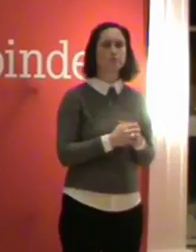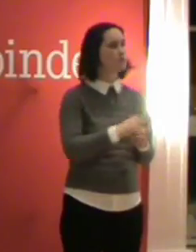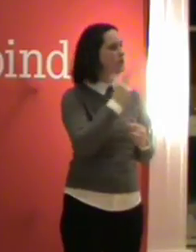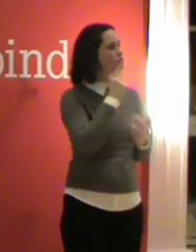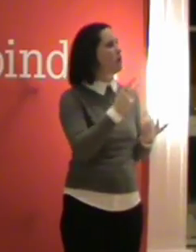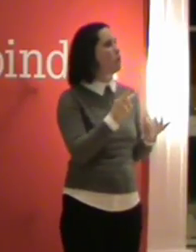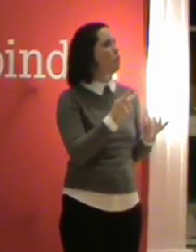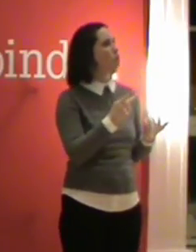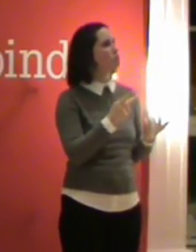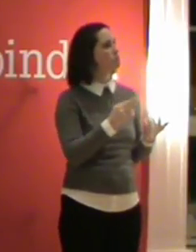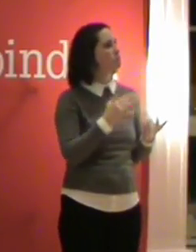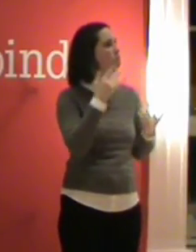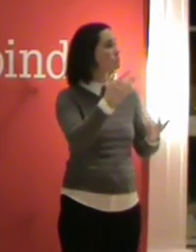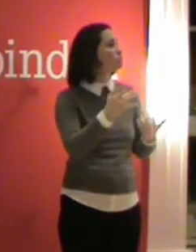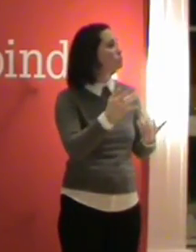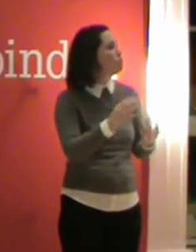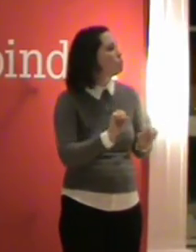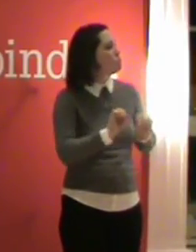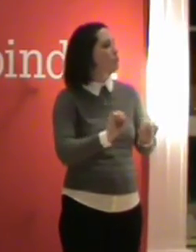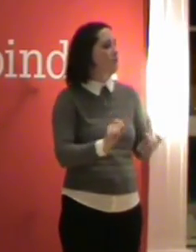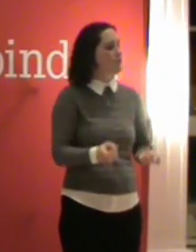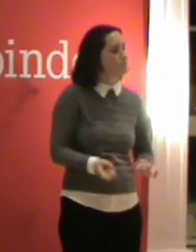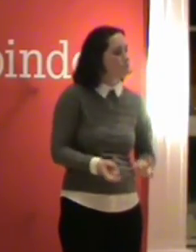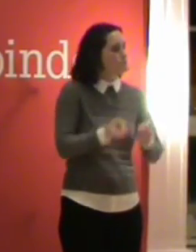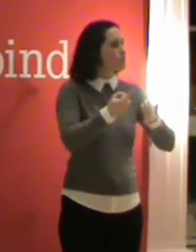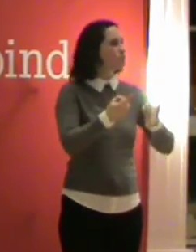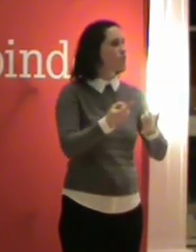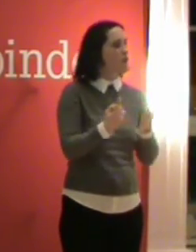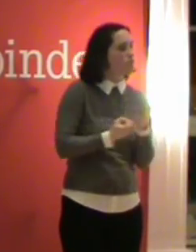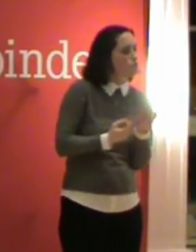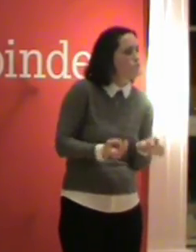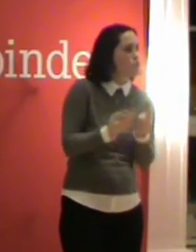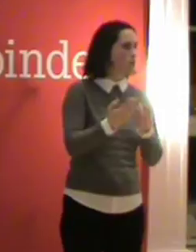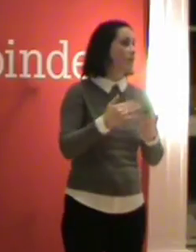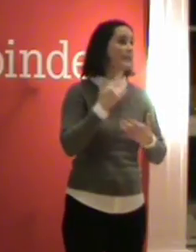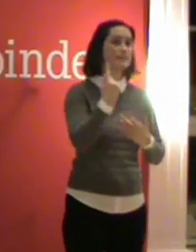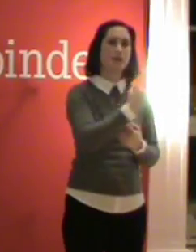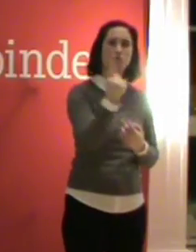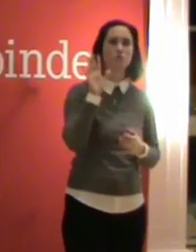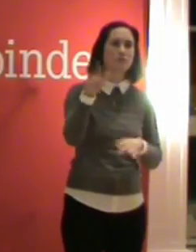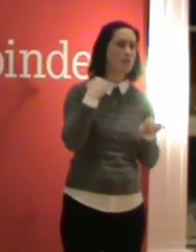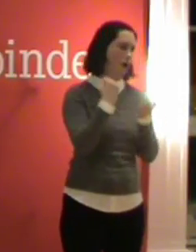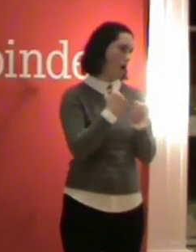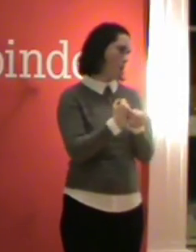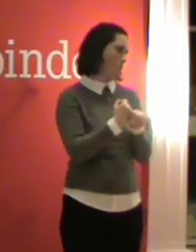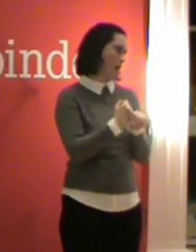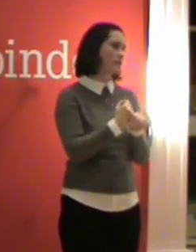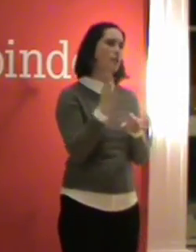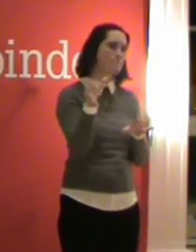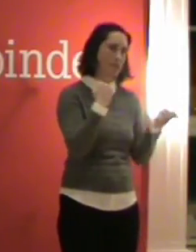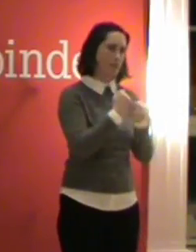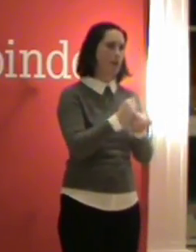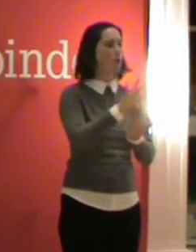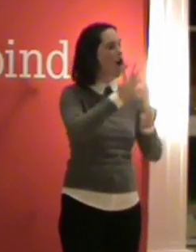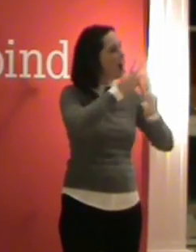ein wenig davon antören zu lassen, wie man so neudeutsch sagt. Und ich wünsche für Ihre Arbeit und für Ihren Mitstreiter